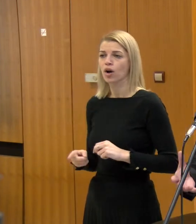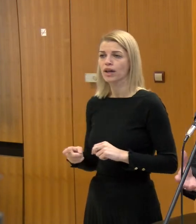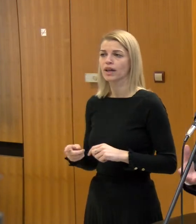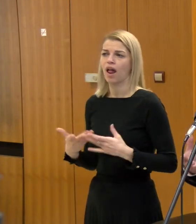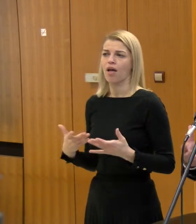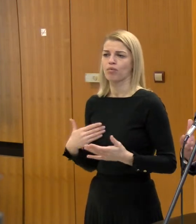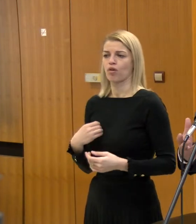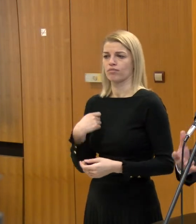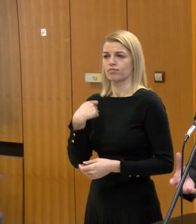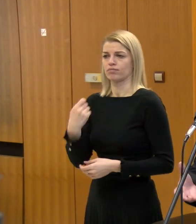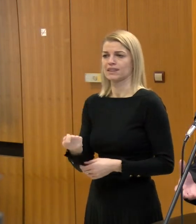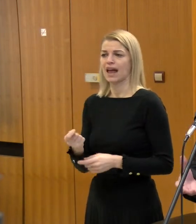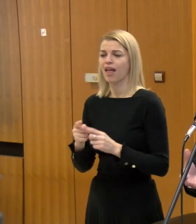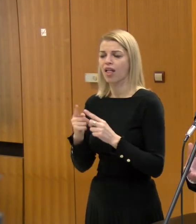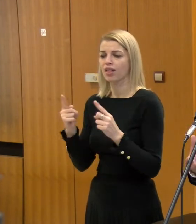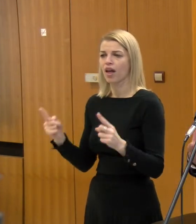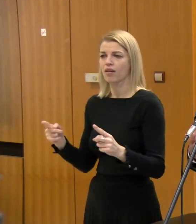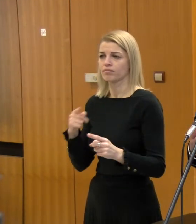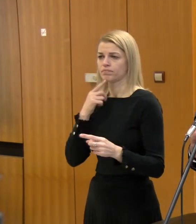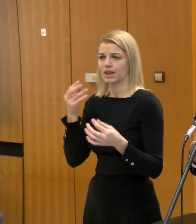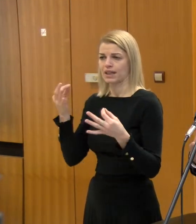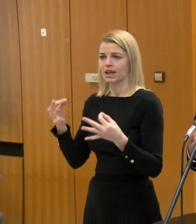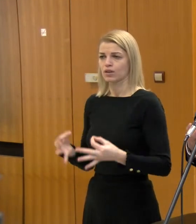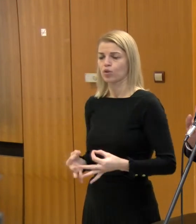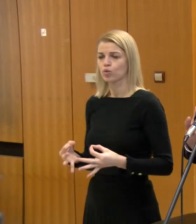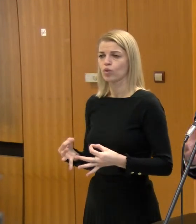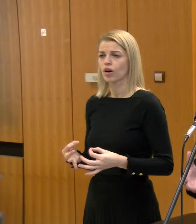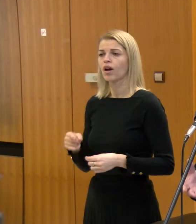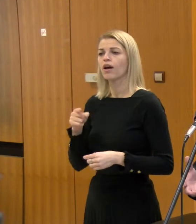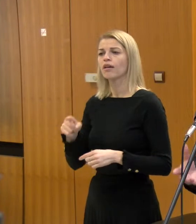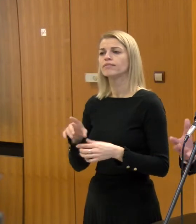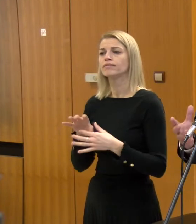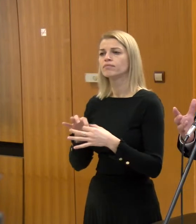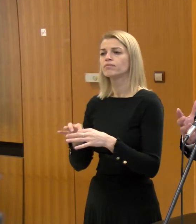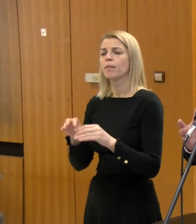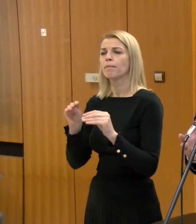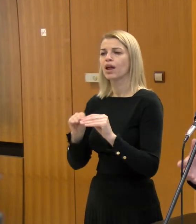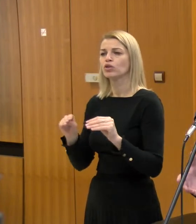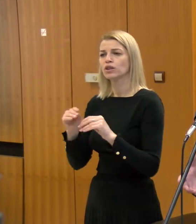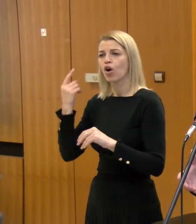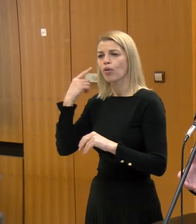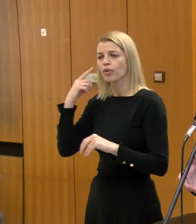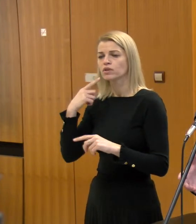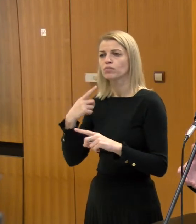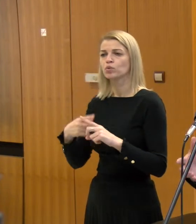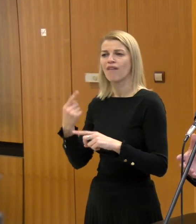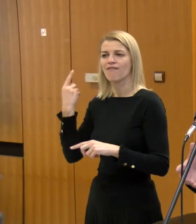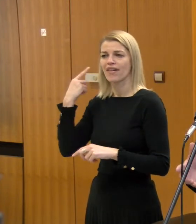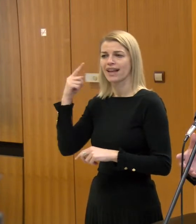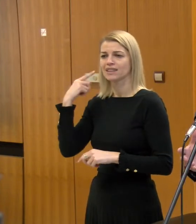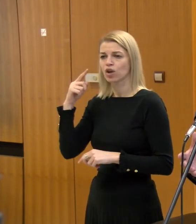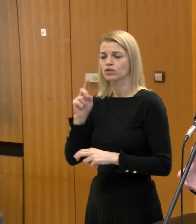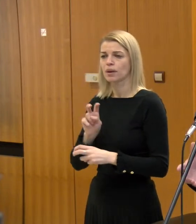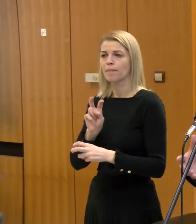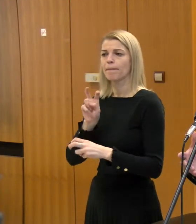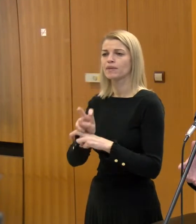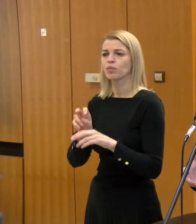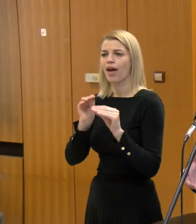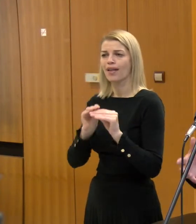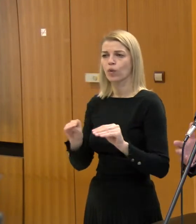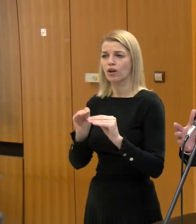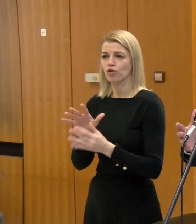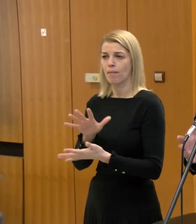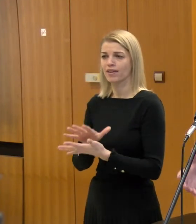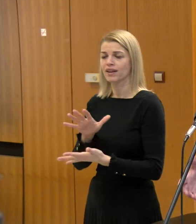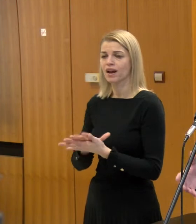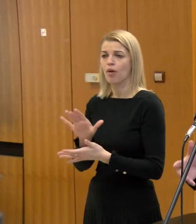to zadanie je jednoduché. Zakladá sa na pedagogické odbornosti a na vedeckosti k prístupu k edukačným